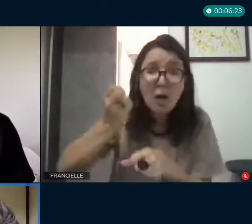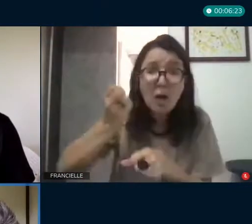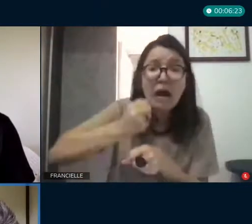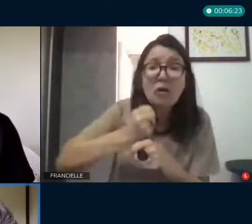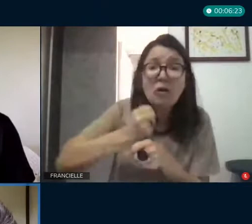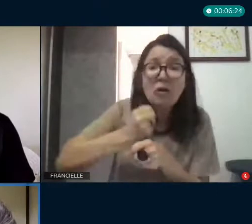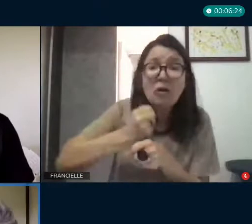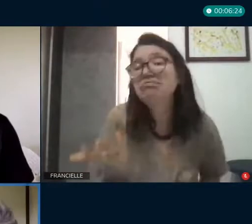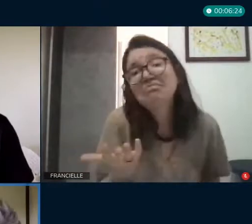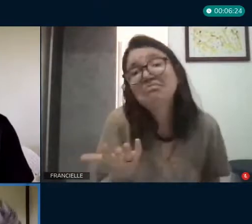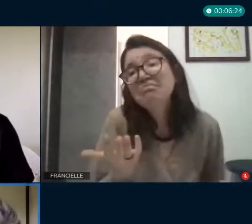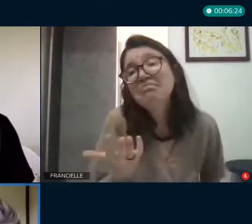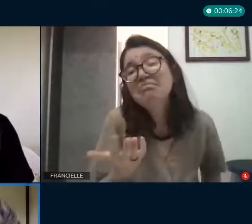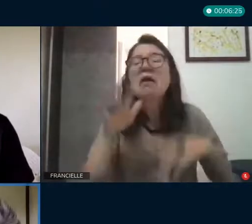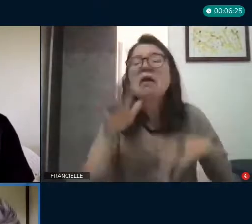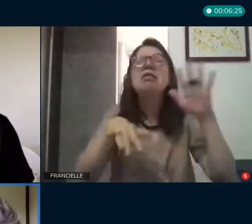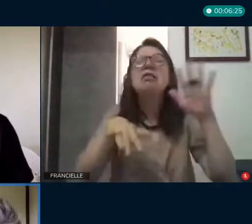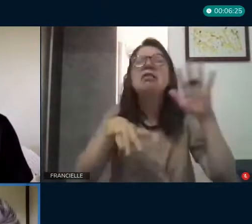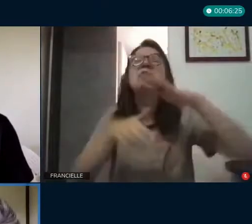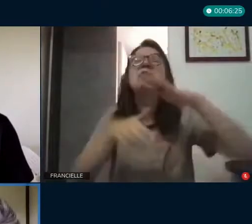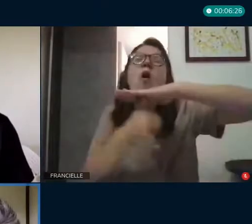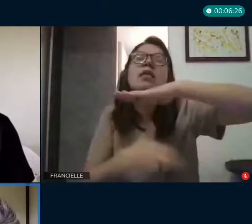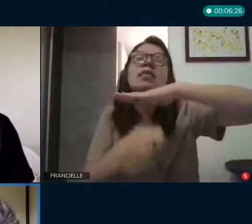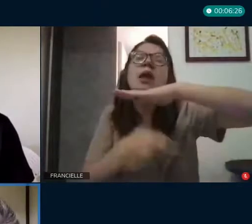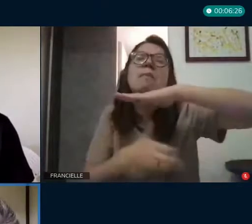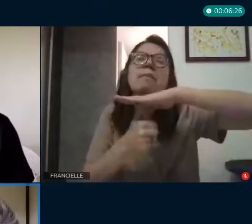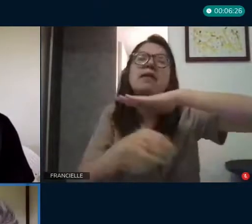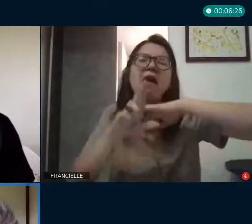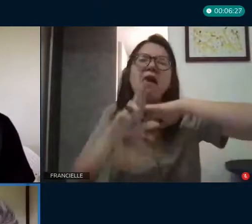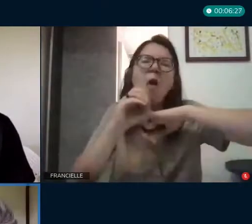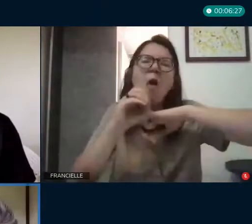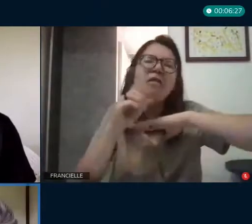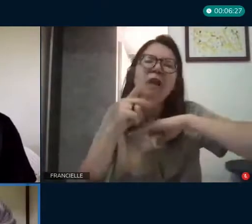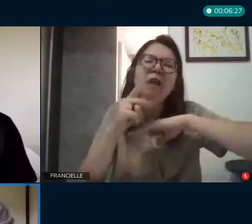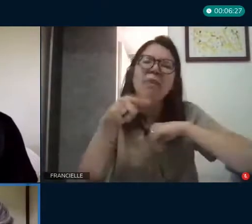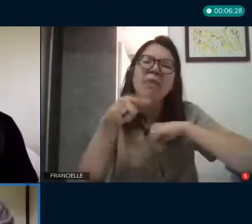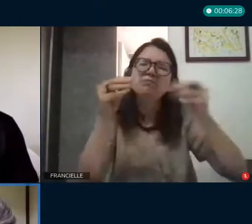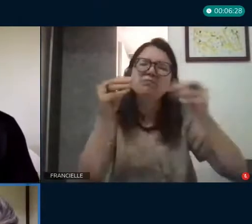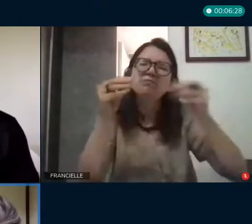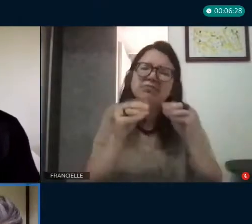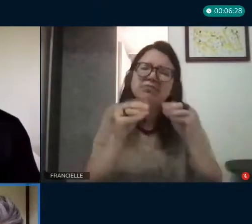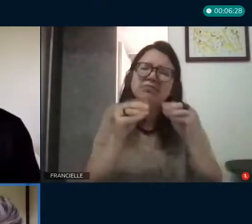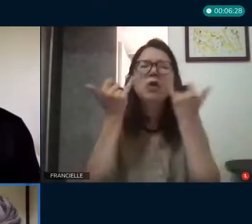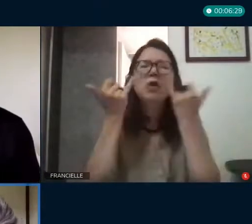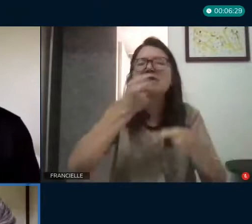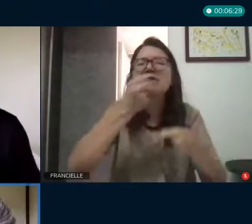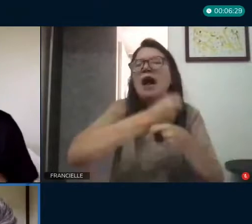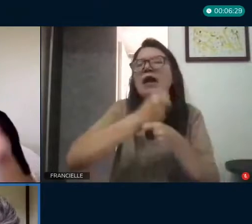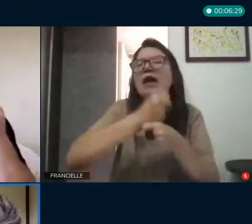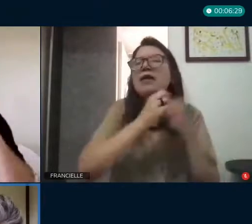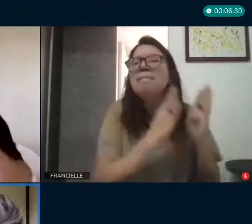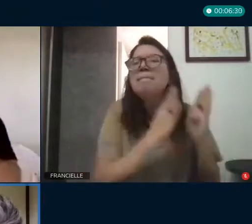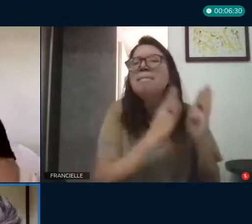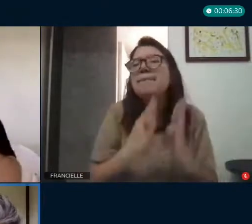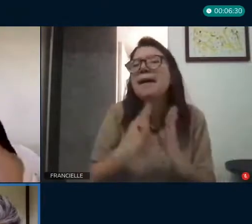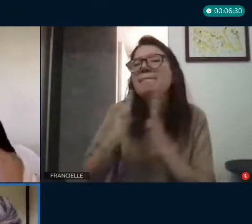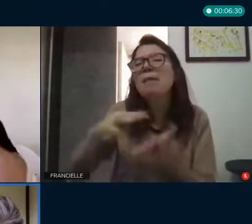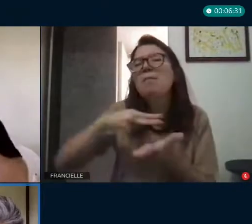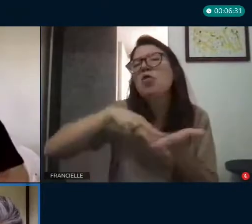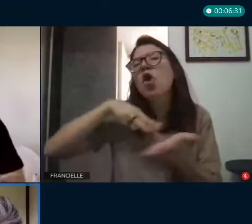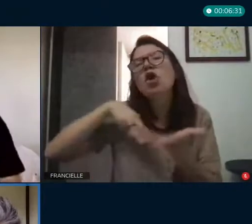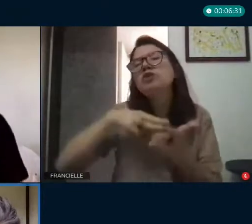É claro que a gente sabe como que foi tudo, mas eu gostaria que você apresentasse na sua tese, pode ser numa nota de